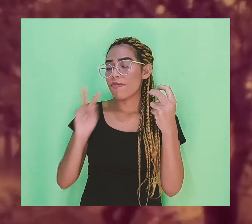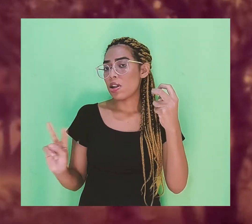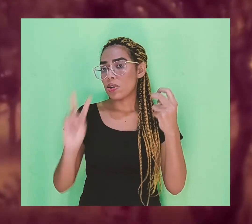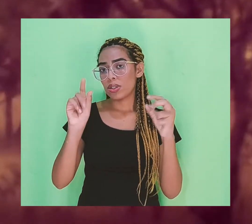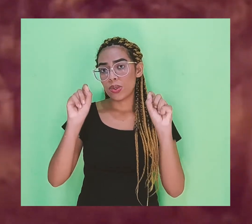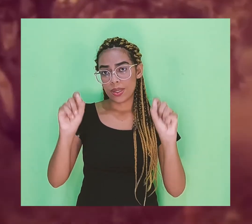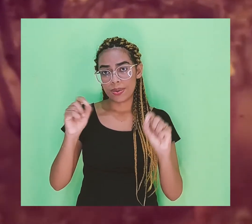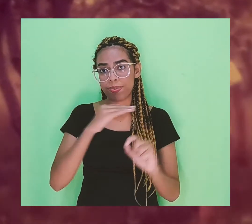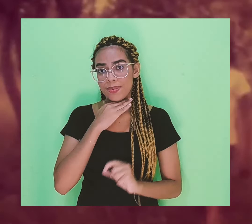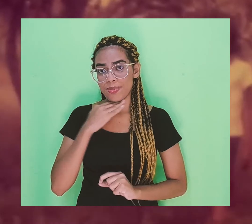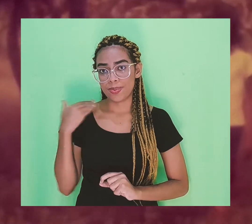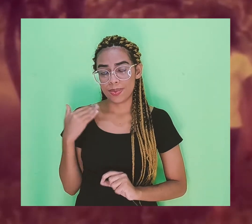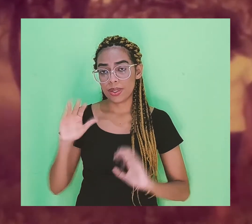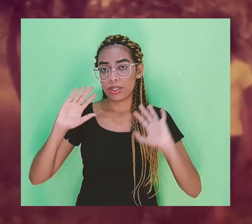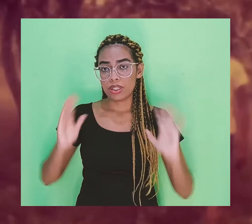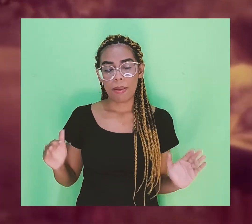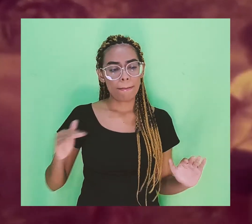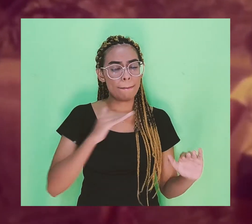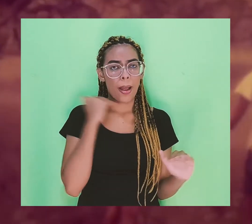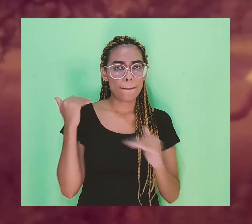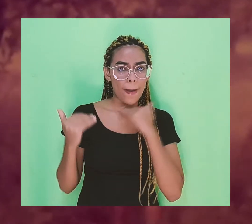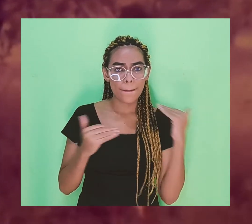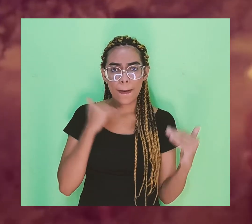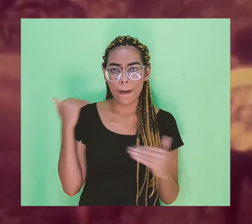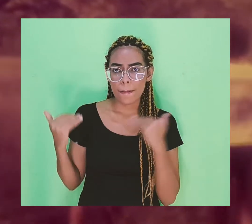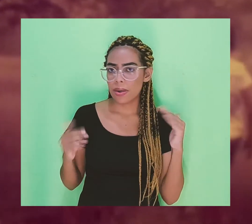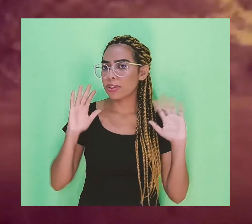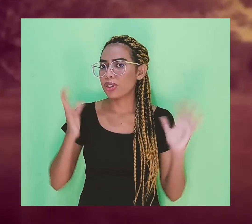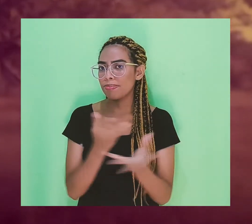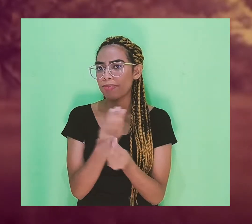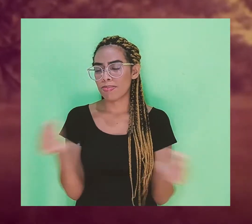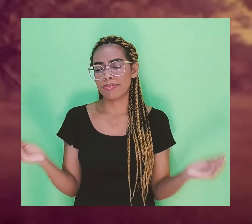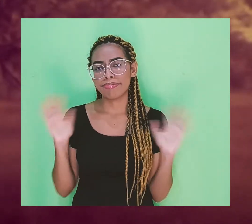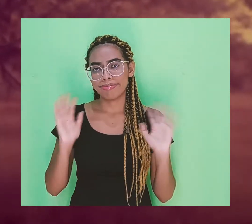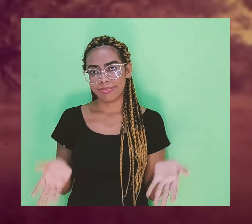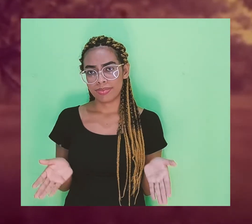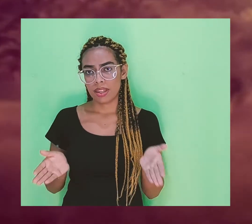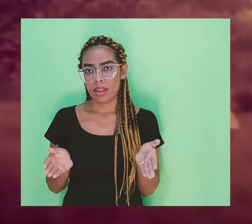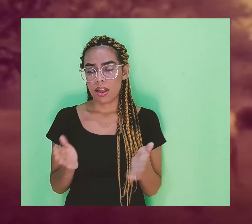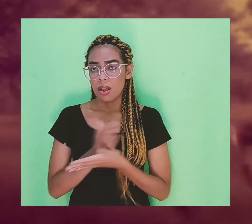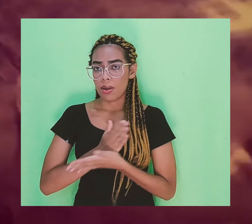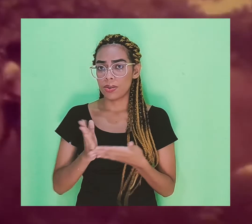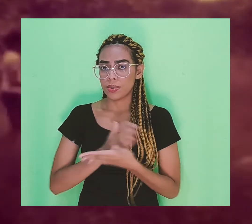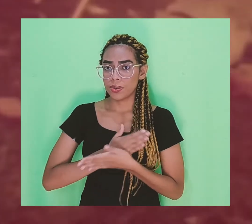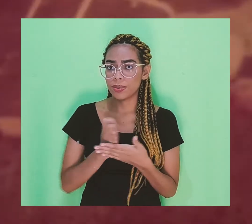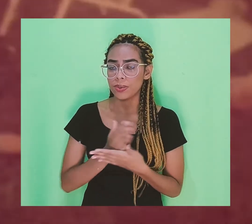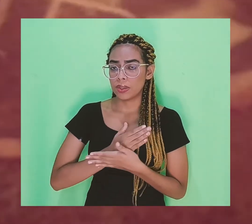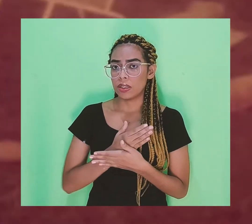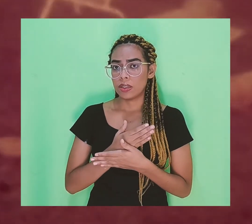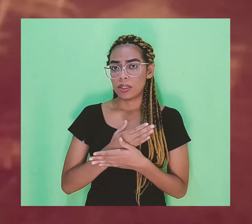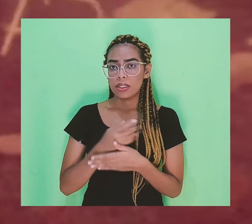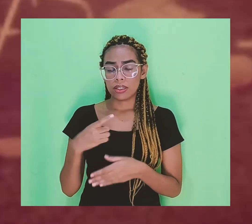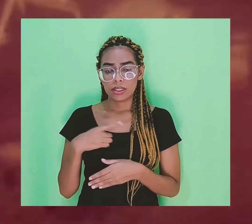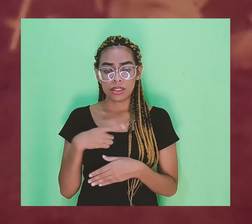perdeu muitos amigos. A memória desse muitos lugar, amigos, sabe? Muitas pessoas incríveis, assim, que por uma razão ou outra, acabaram se envolvendo